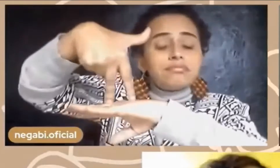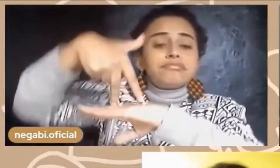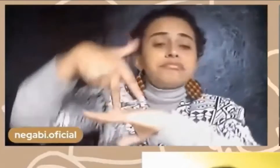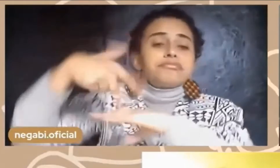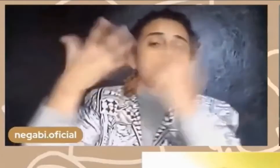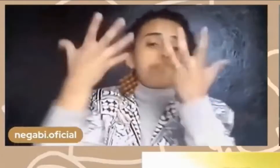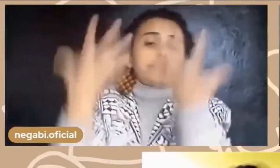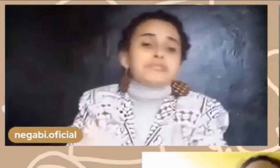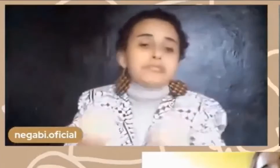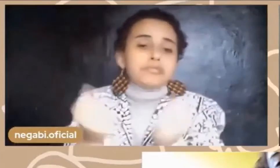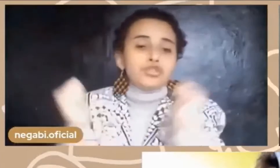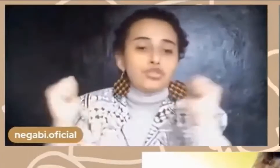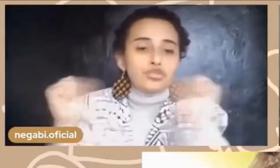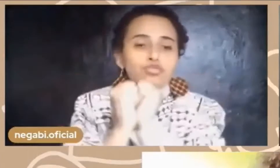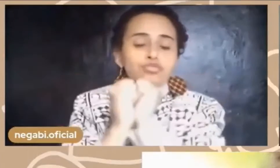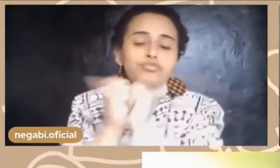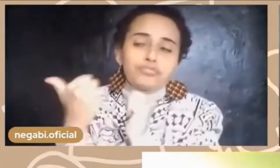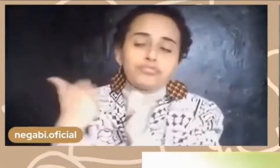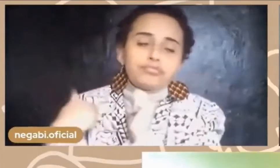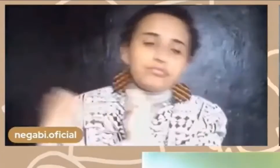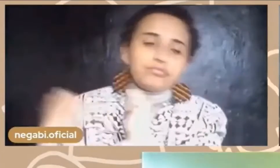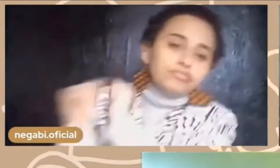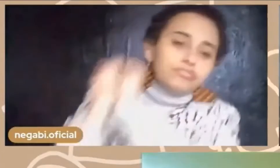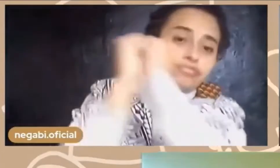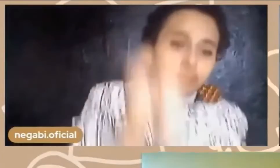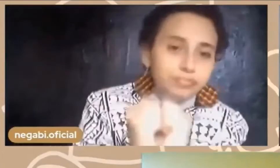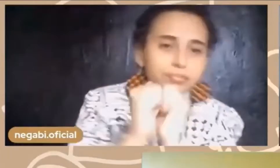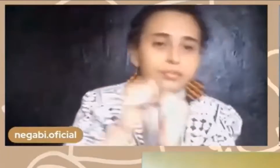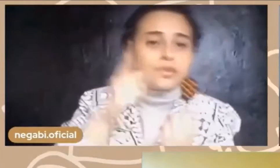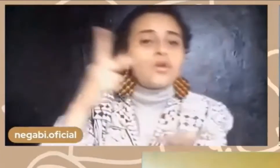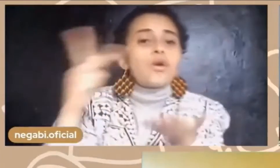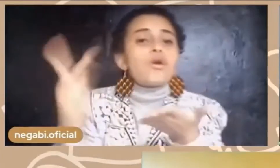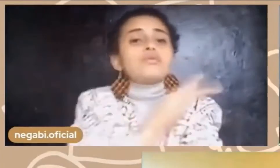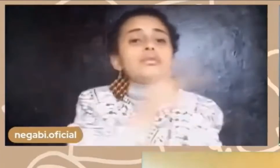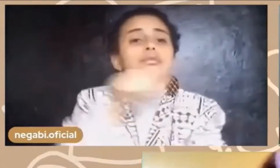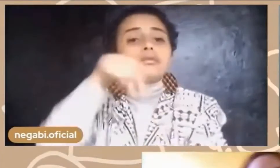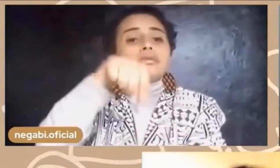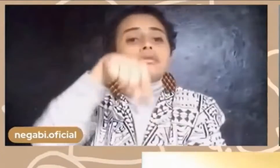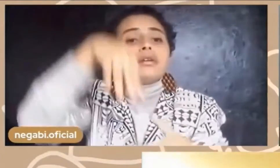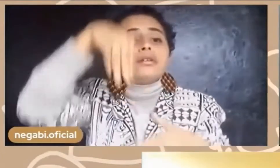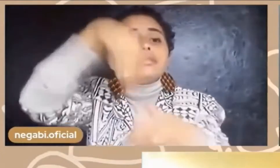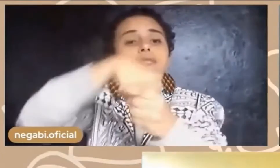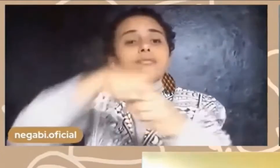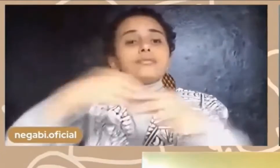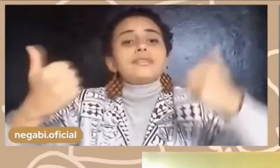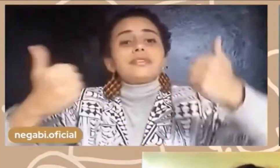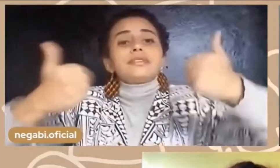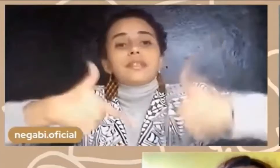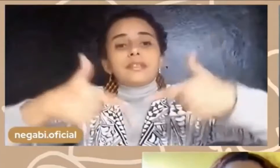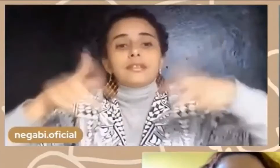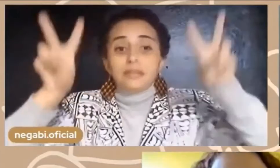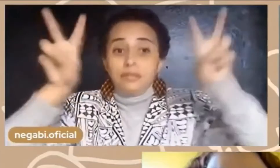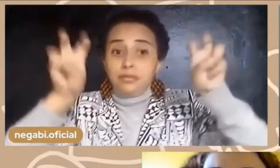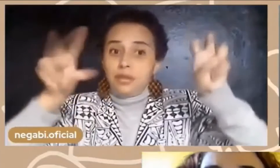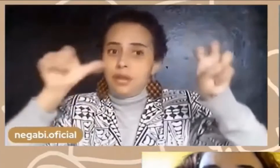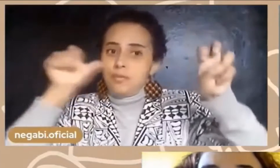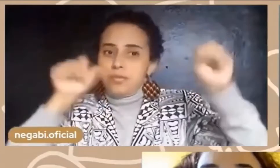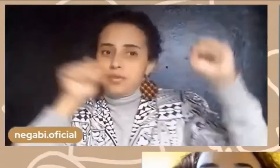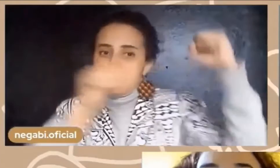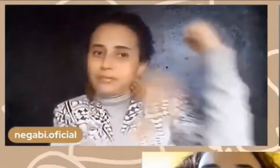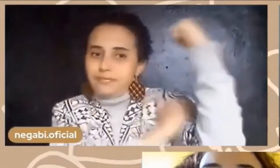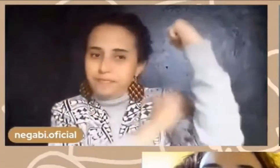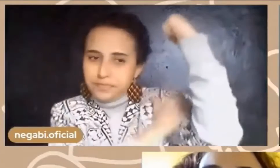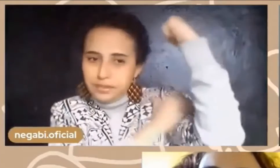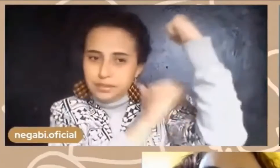esse intérprete aceitou, até que eu me coloquei nesse momento de fazer junto e ele fazendo a minha voz. E aconteceu